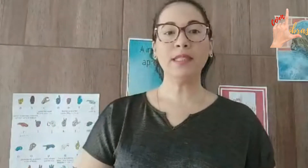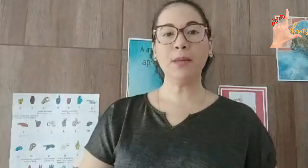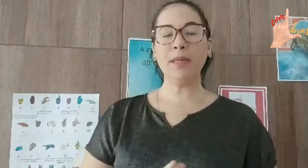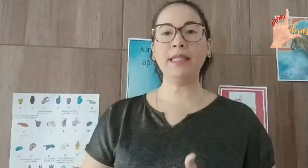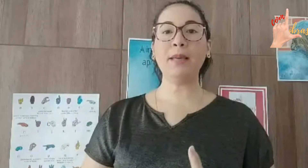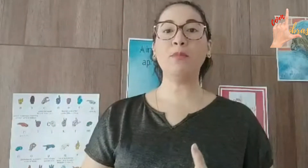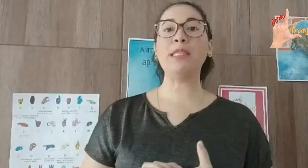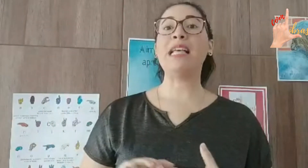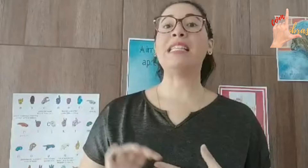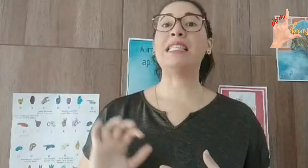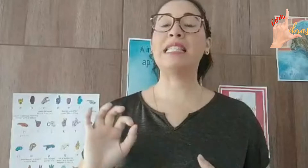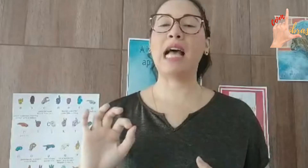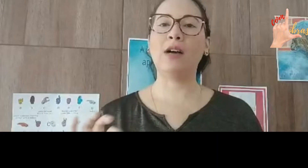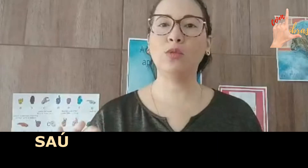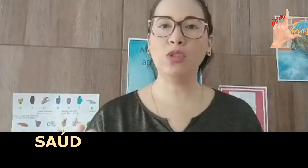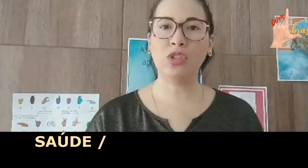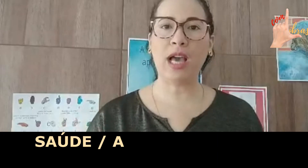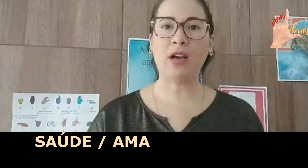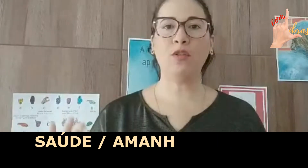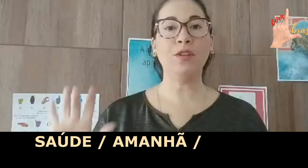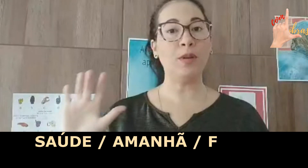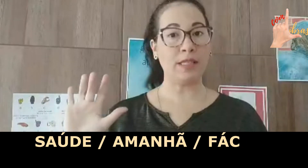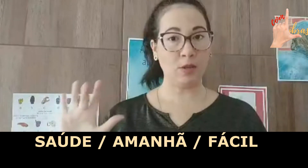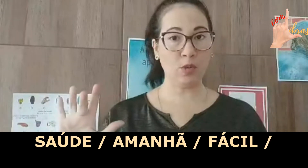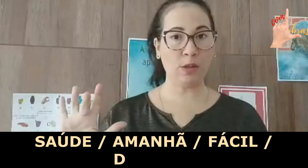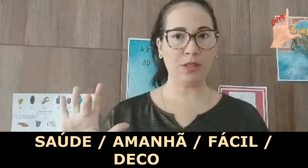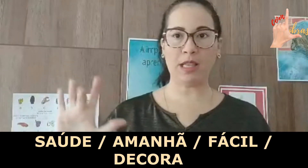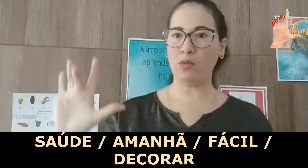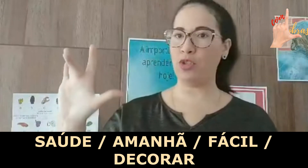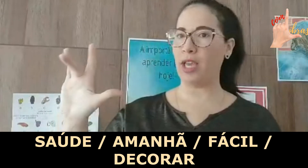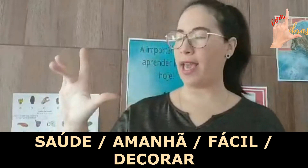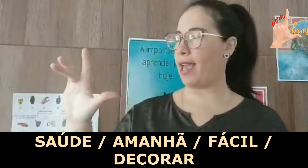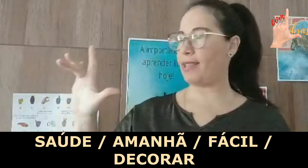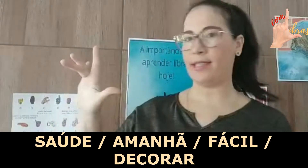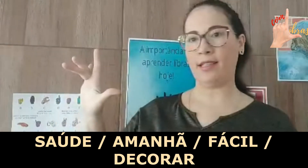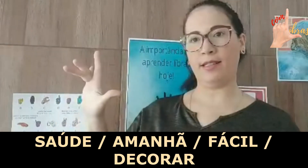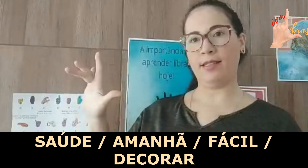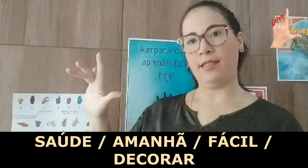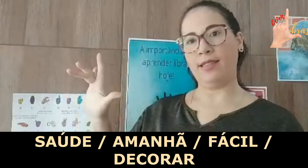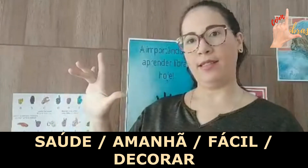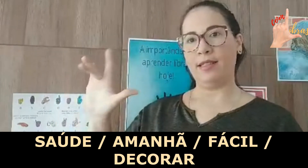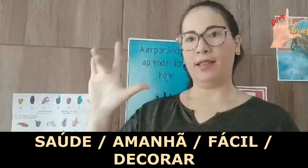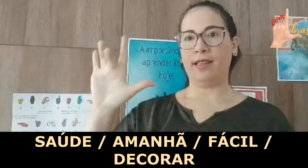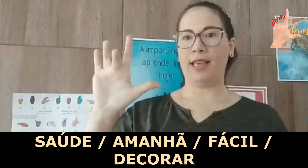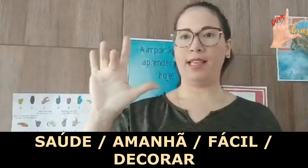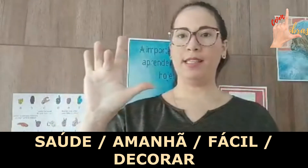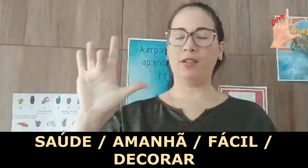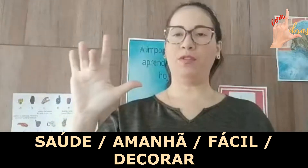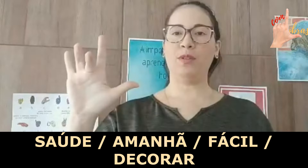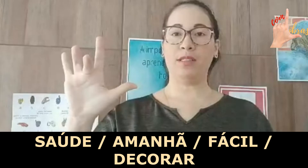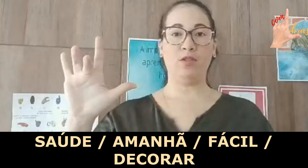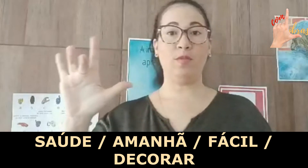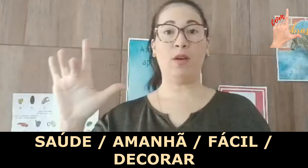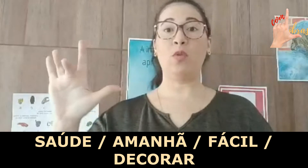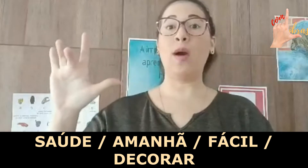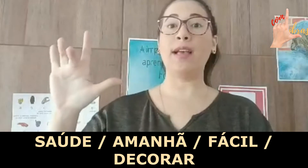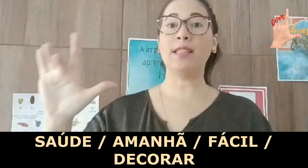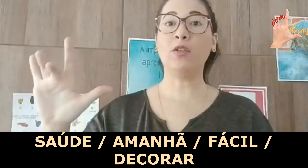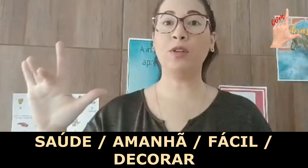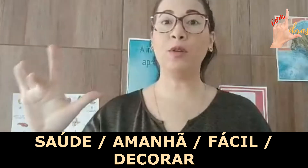Também temos saúde. A configuração de mão de saúde é essa. Essa é a configuração de mão. Com essa configuração